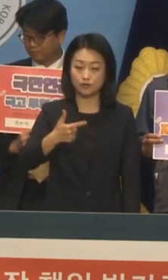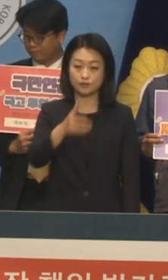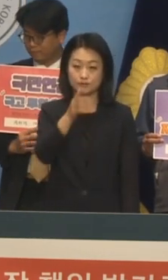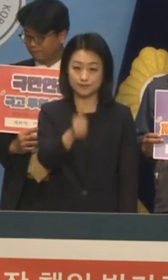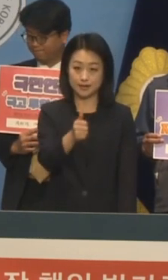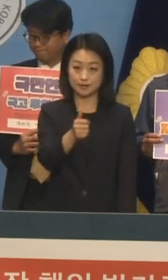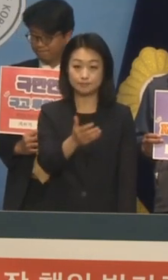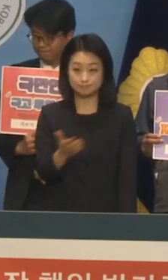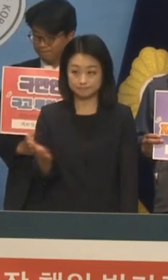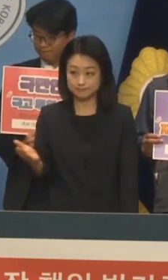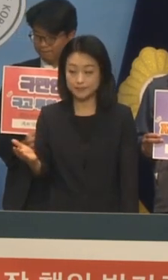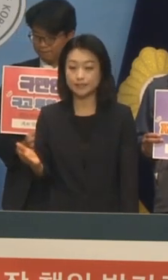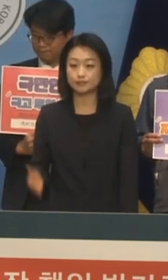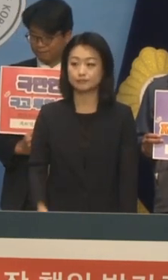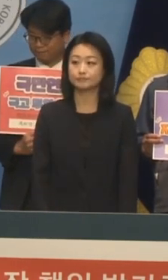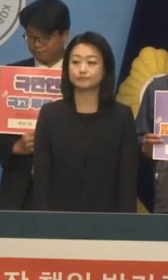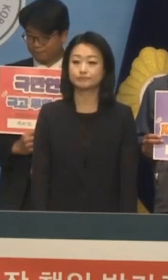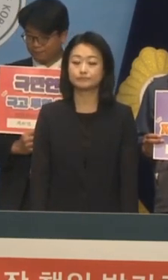모시겠습니다.